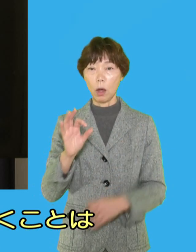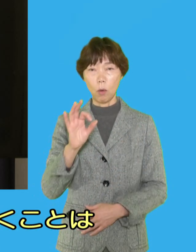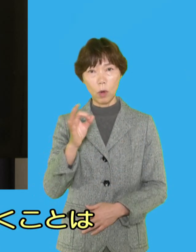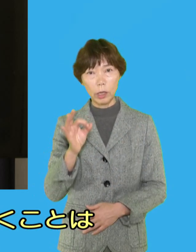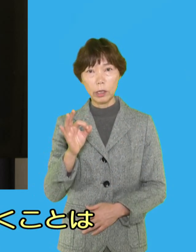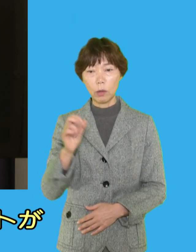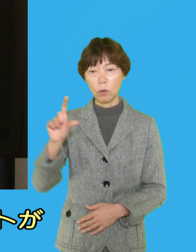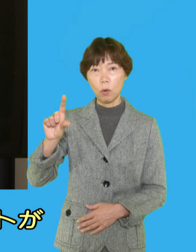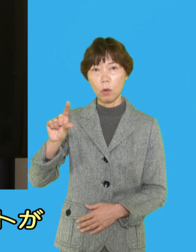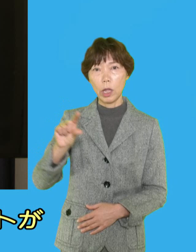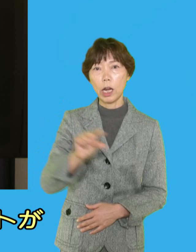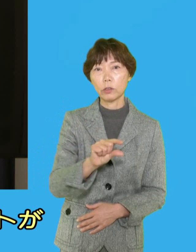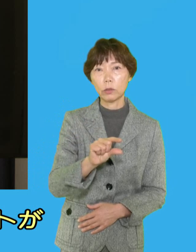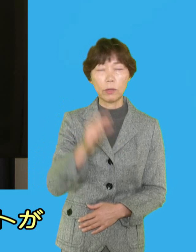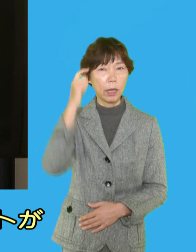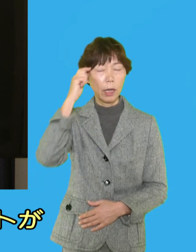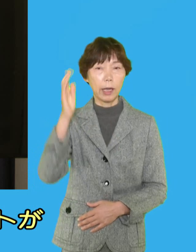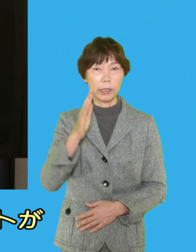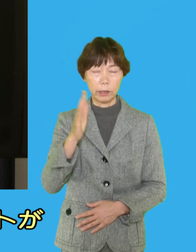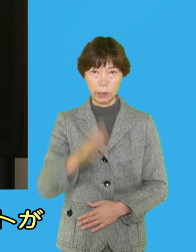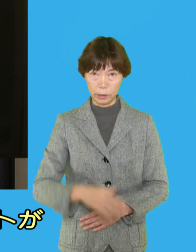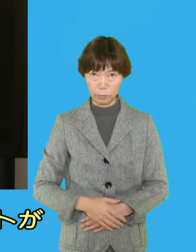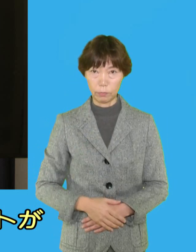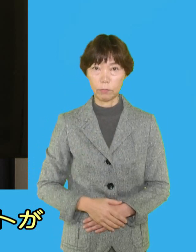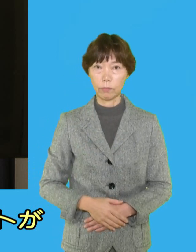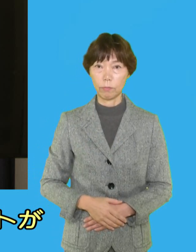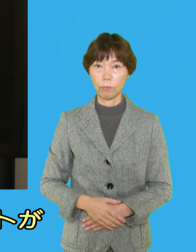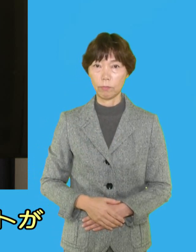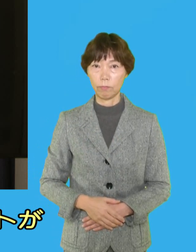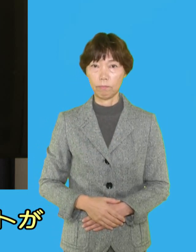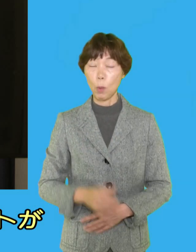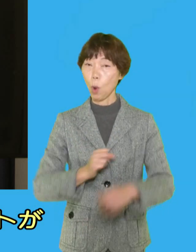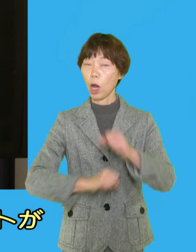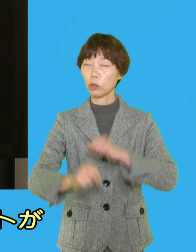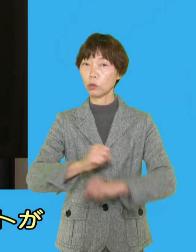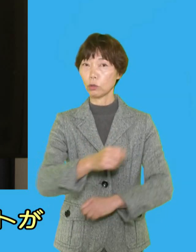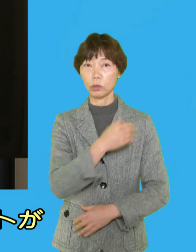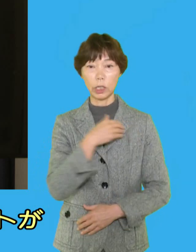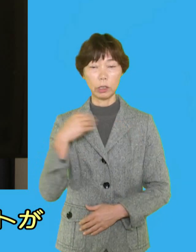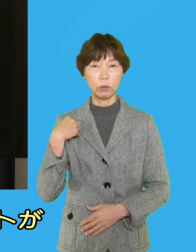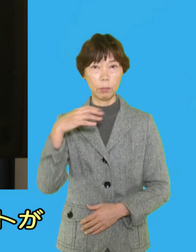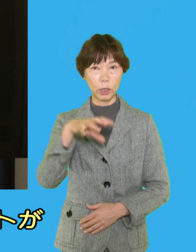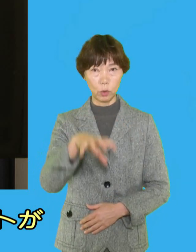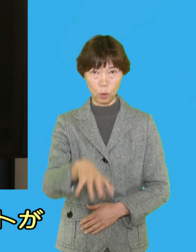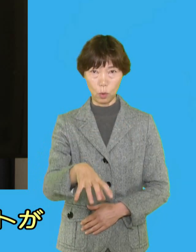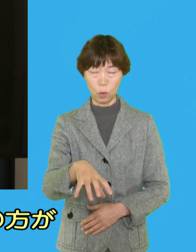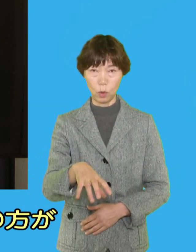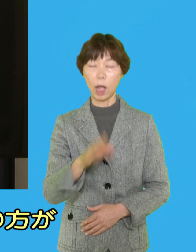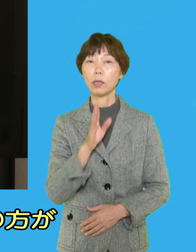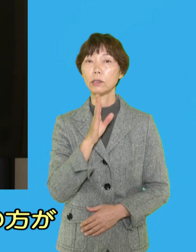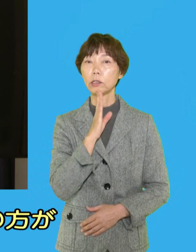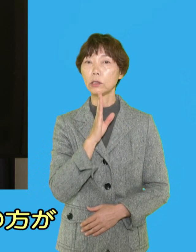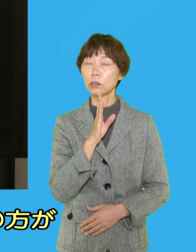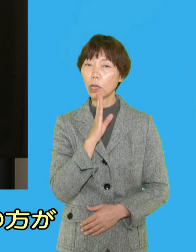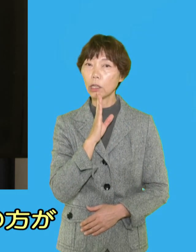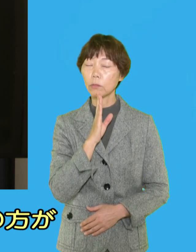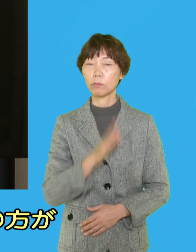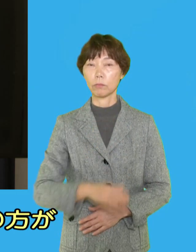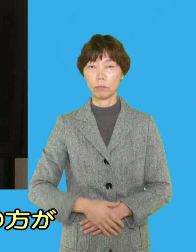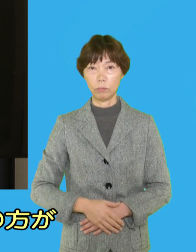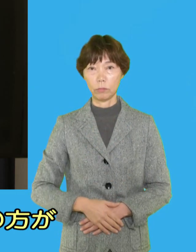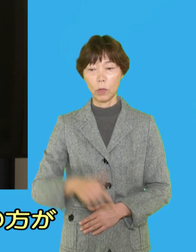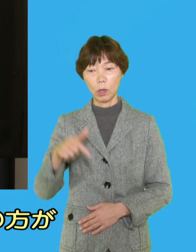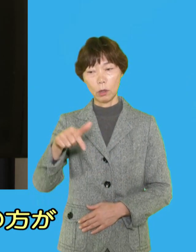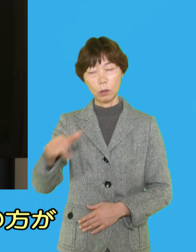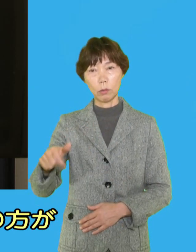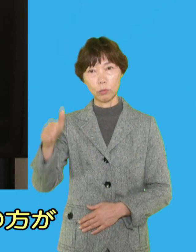えておりません。ただ、まあ、活躍できる、まあ、ポストがですね、実際にじゃあどれぐらいの部